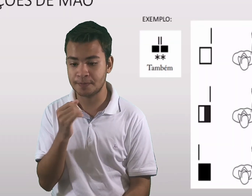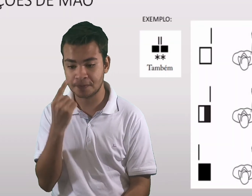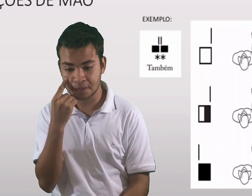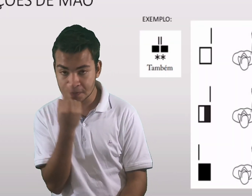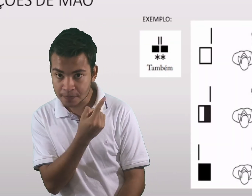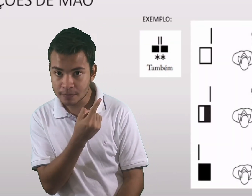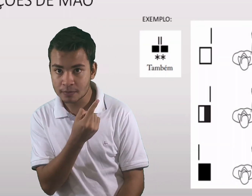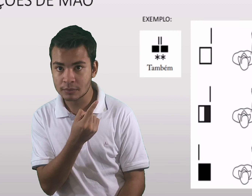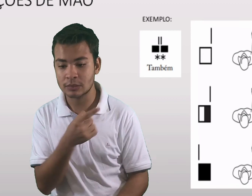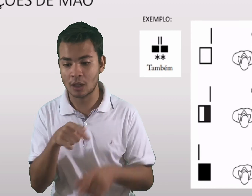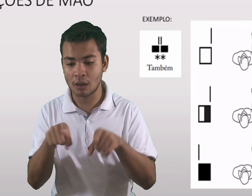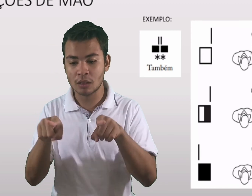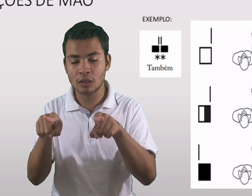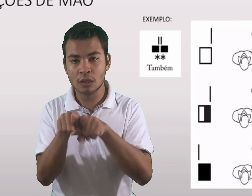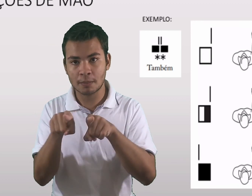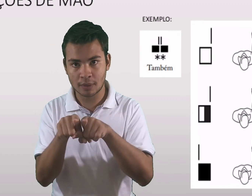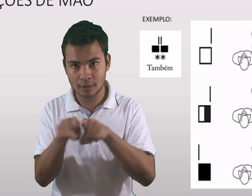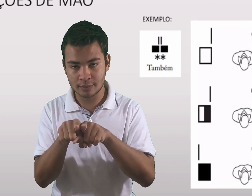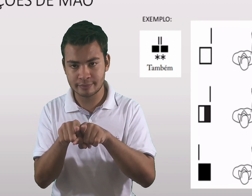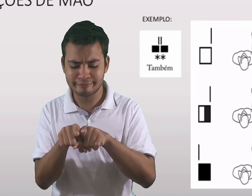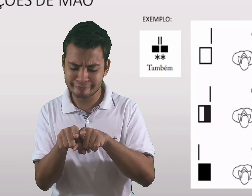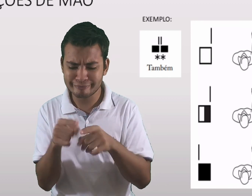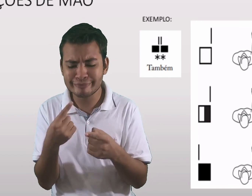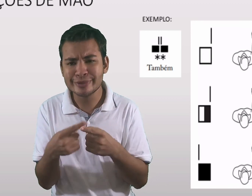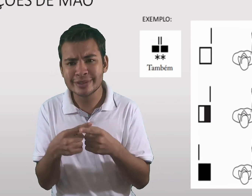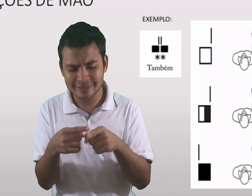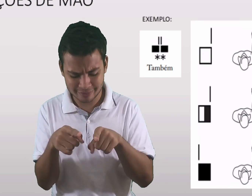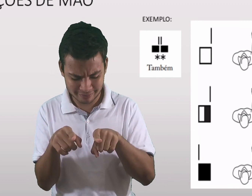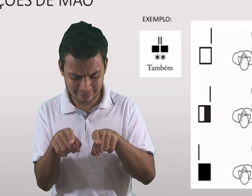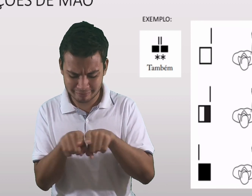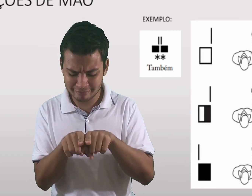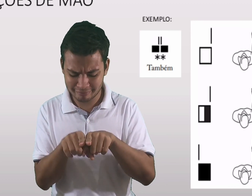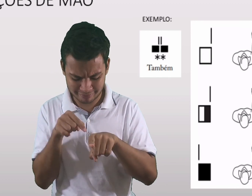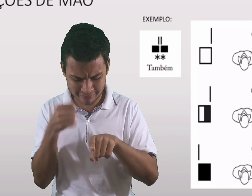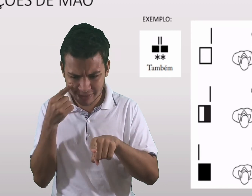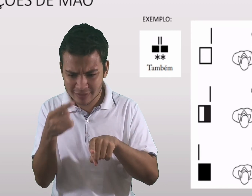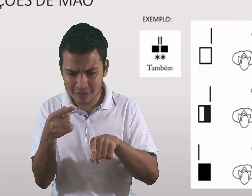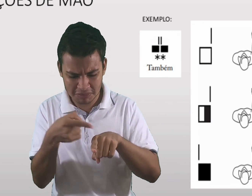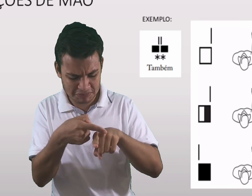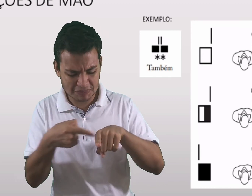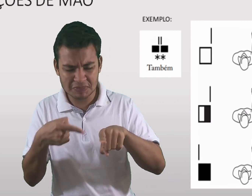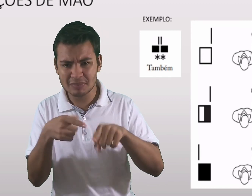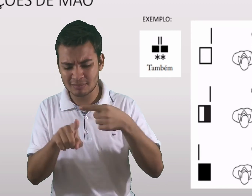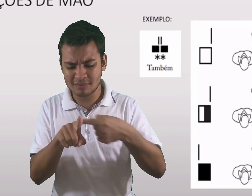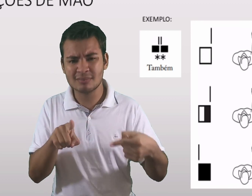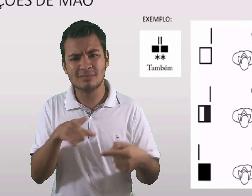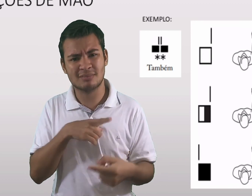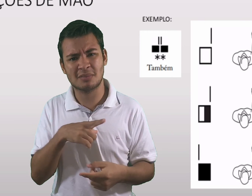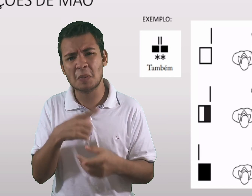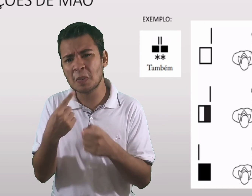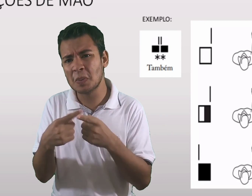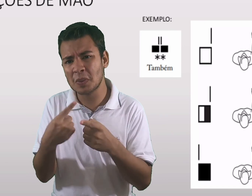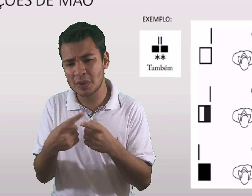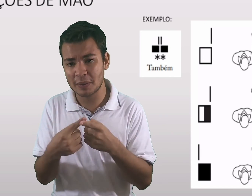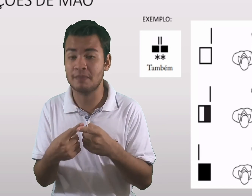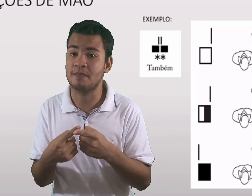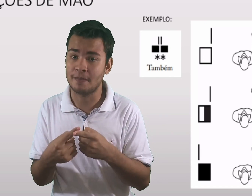Por exemplo, também. Por que esse sinal tem um corte